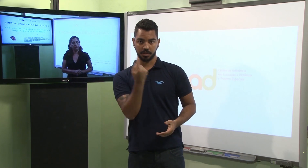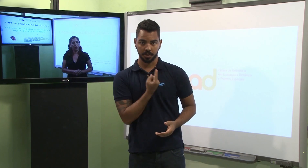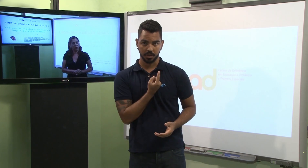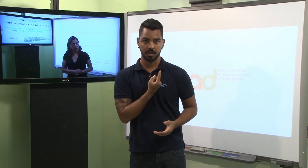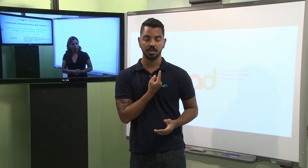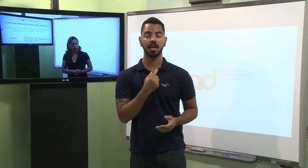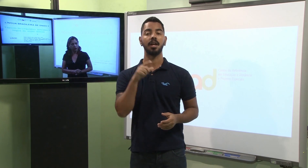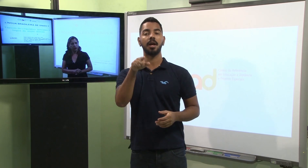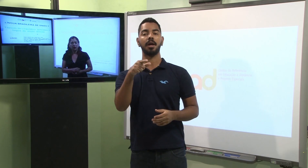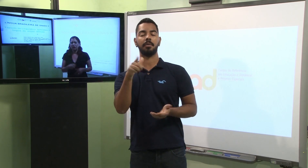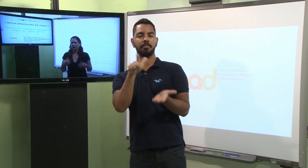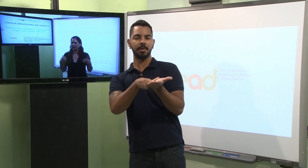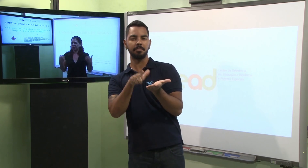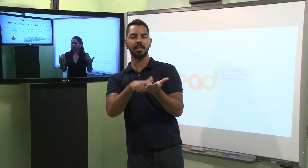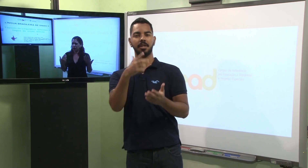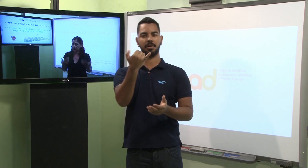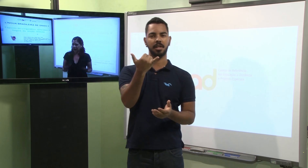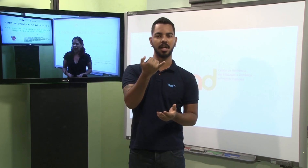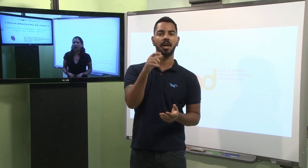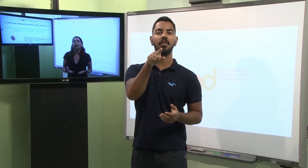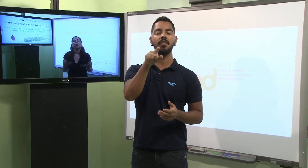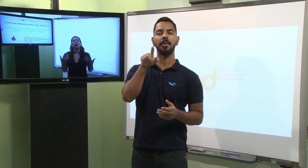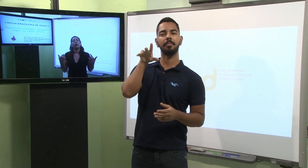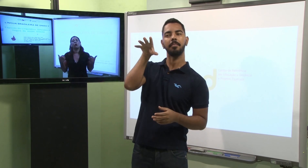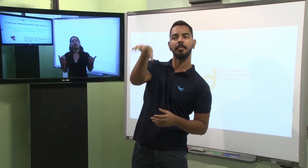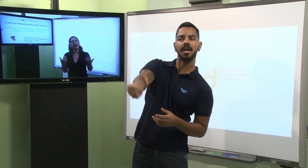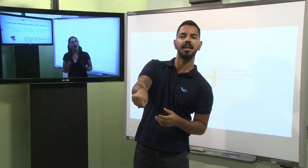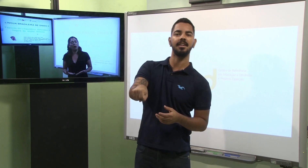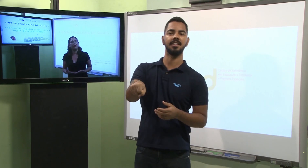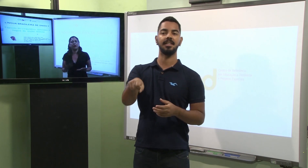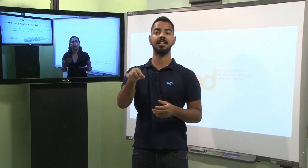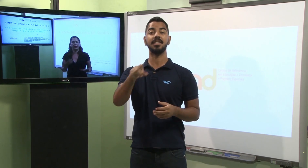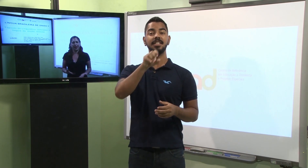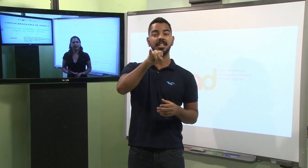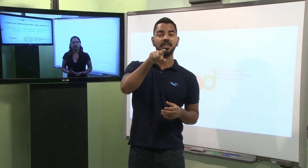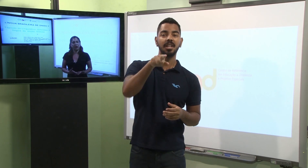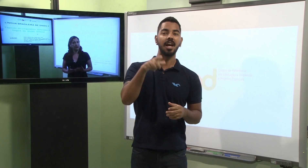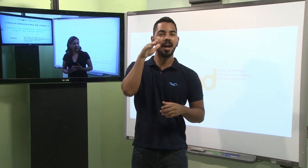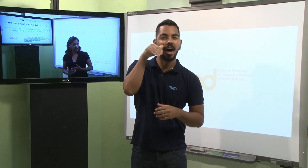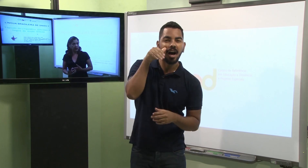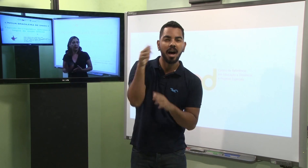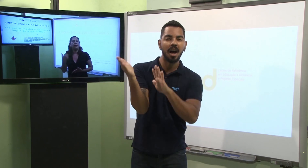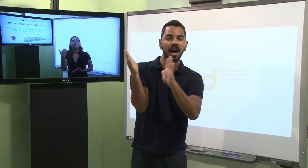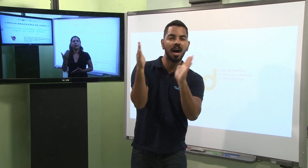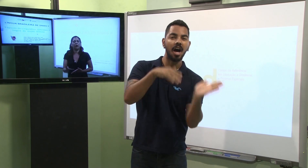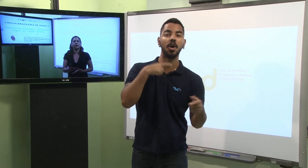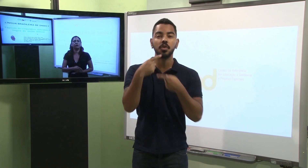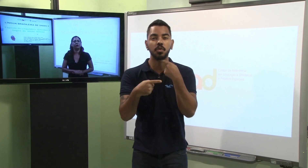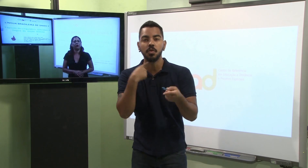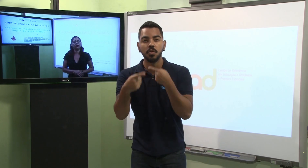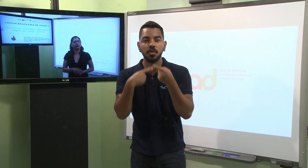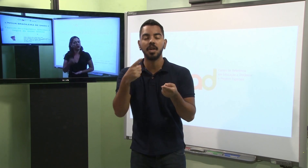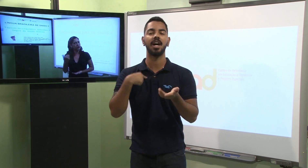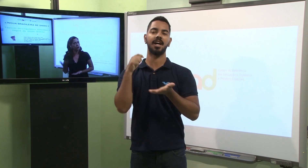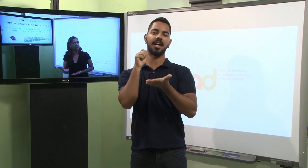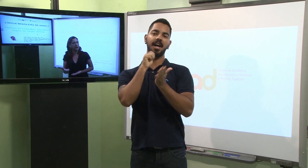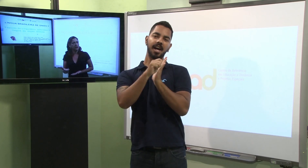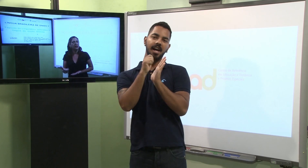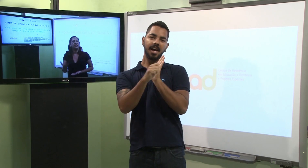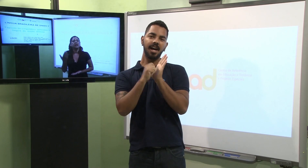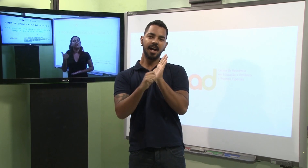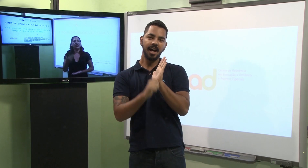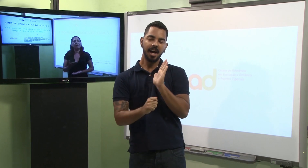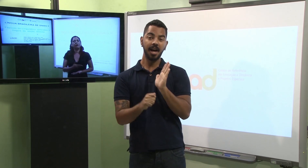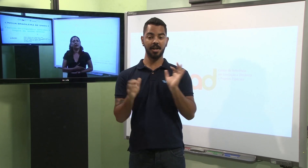surgir alguma dúvida, vocês possam anotá-la com calma e tranquilidade. Em seguida, poste no fórum, no Tira